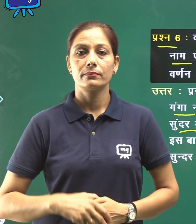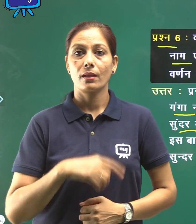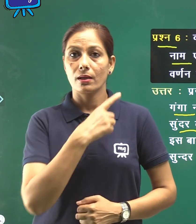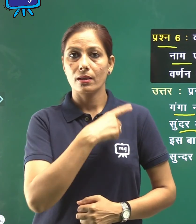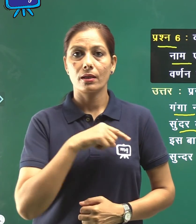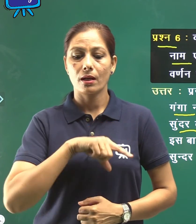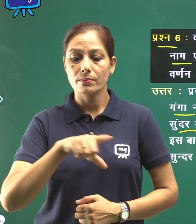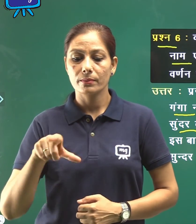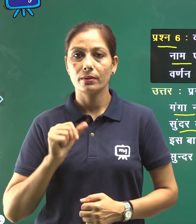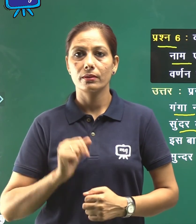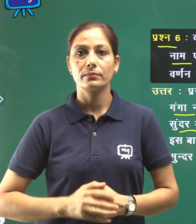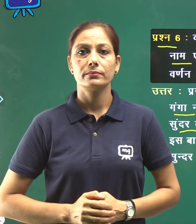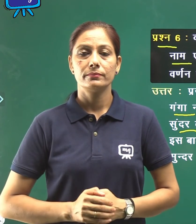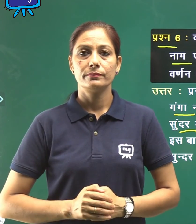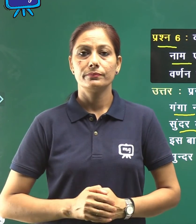इन्हें आप